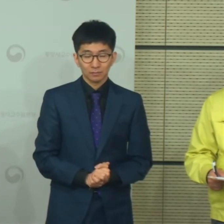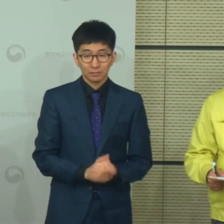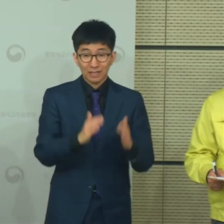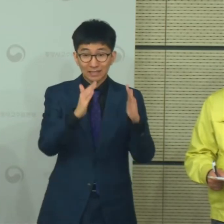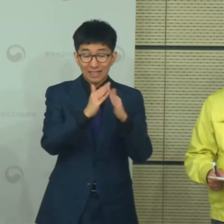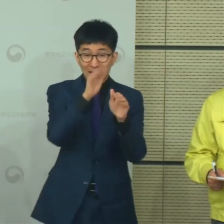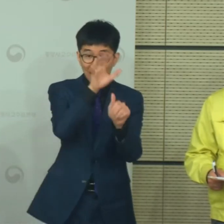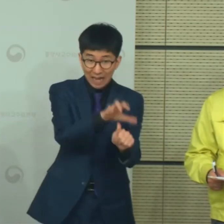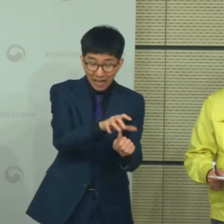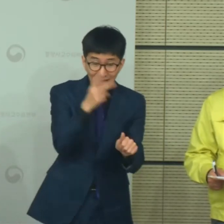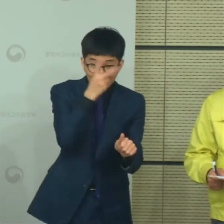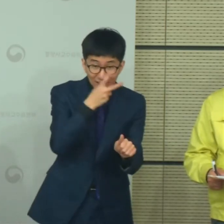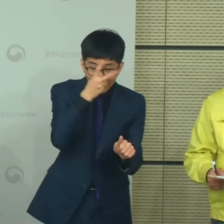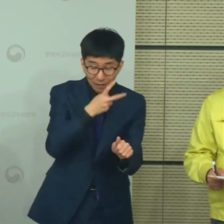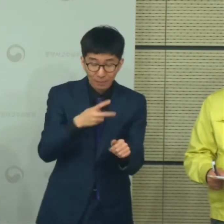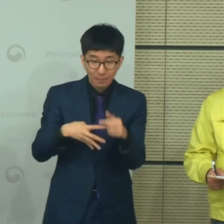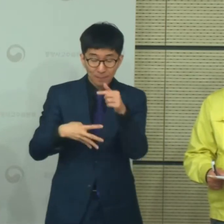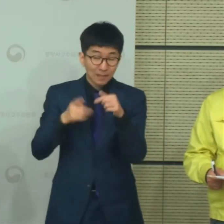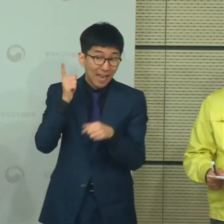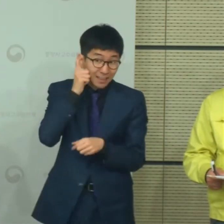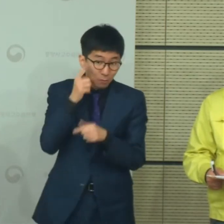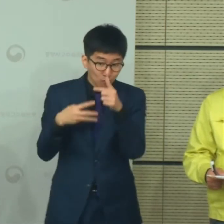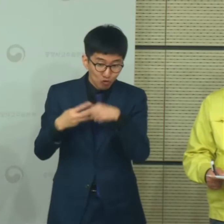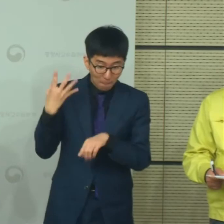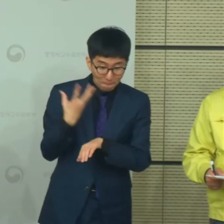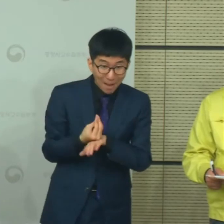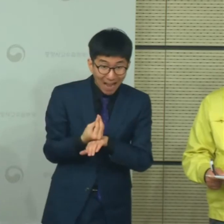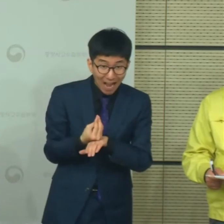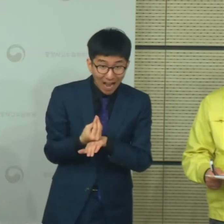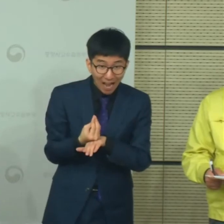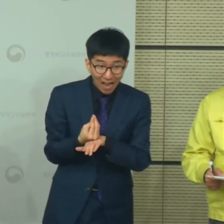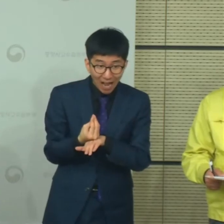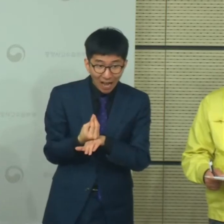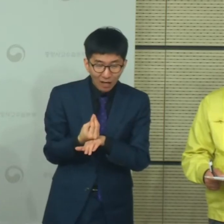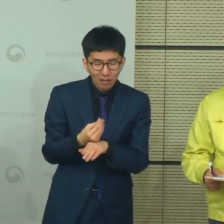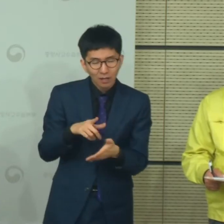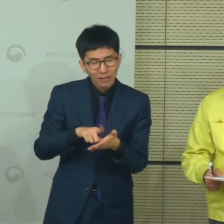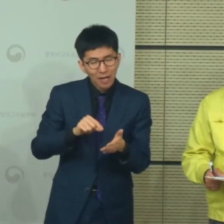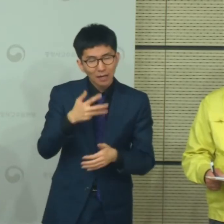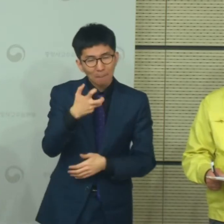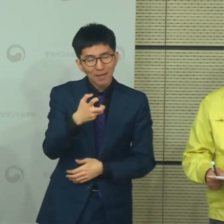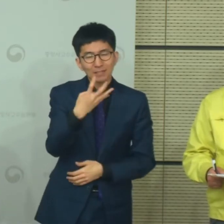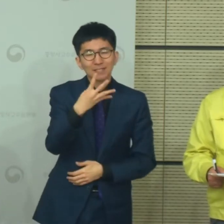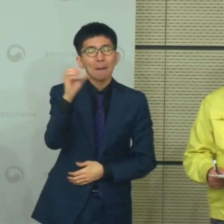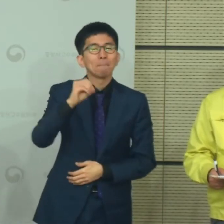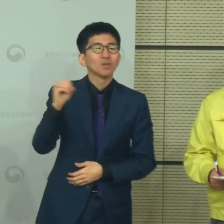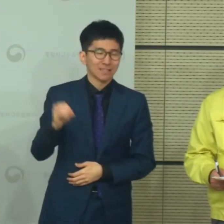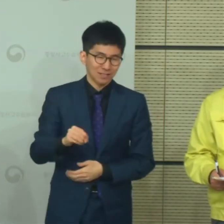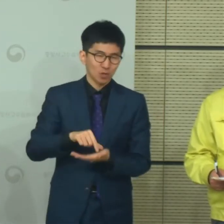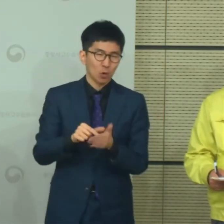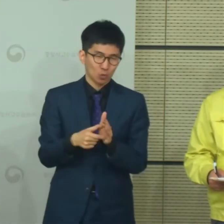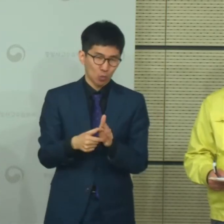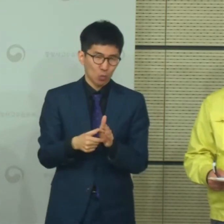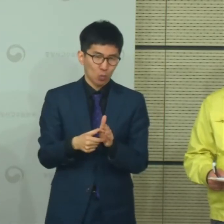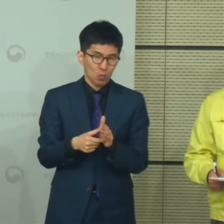앱 설치에서도 설치율이 한 84%가 누적적으로 그러니까 누적 설치율로 한 84%